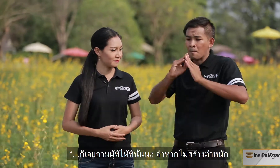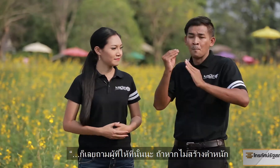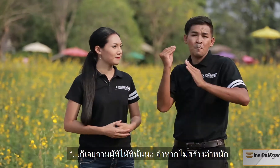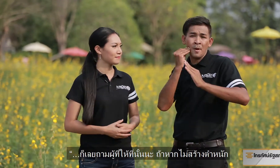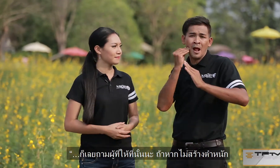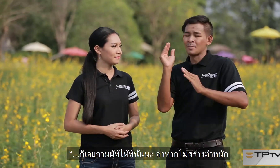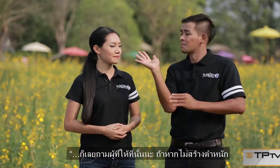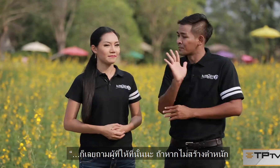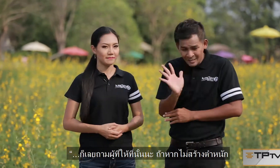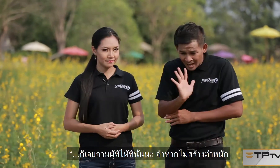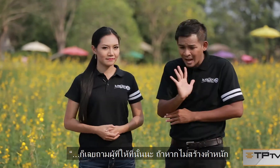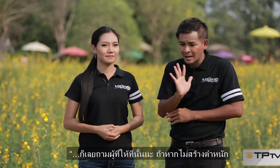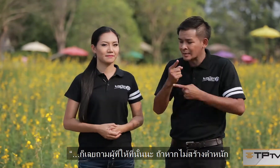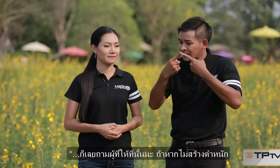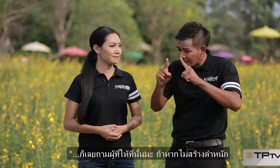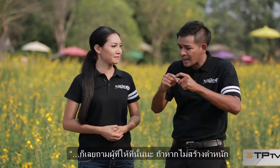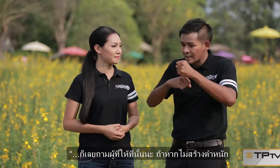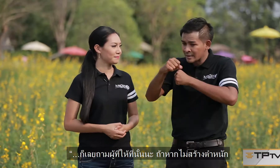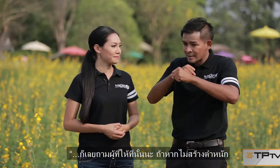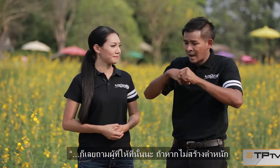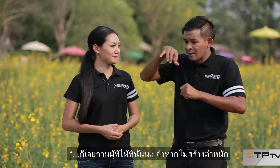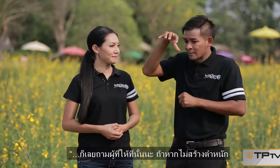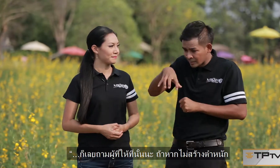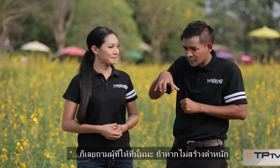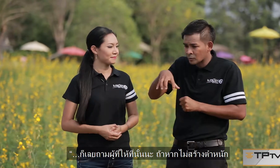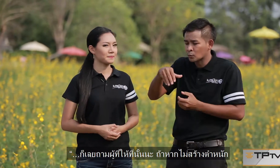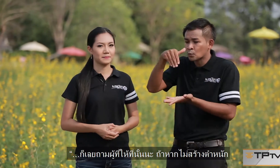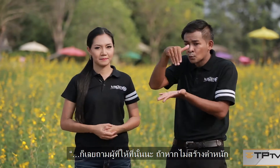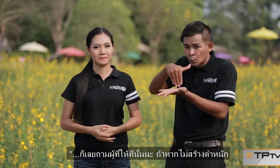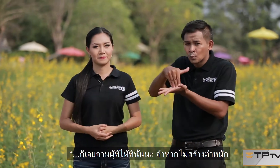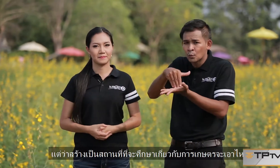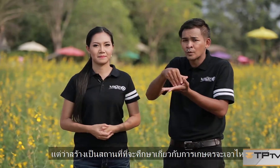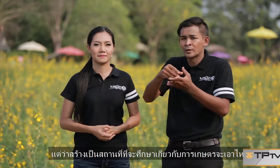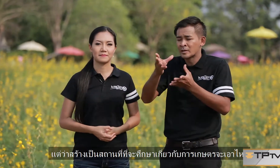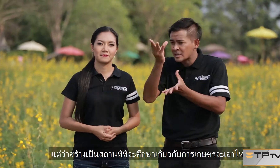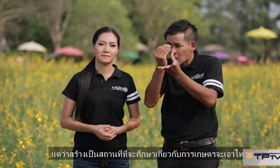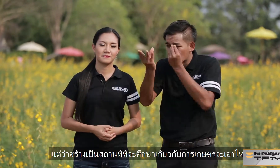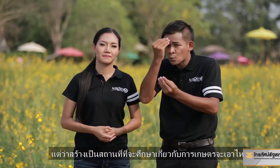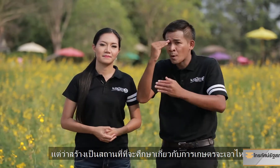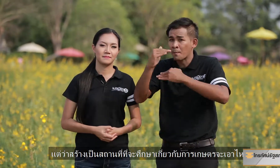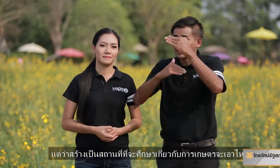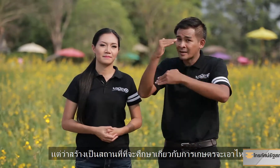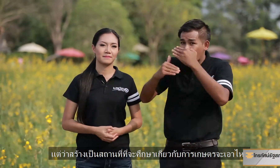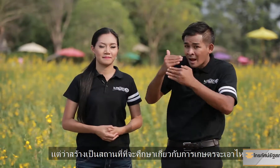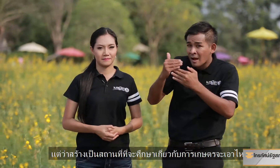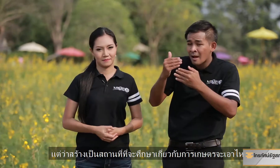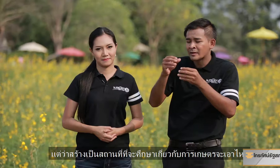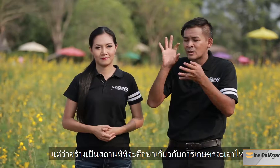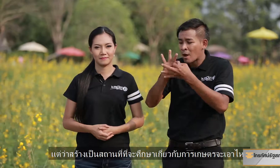ยถามผู้ที่ให้ที่นั้นนะถ้าหากไม่สร้างตำหนักแต่ว่าสร้างเป็นสถานที่ที่จะศึกษาเกี่